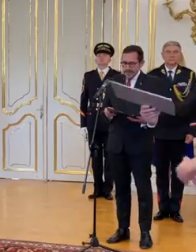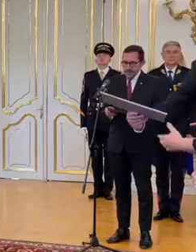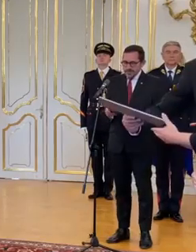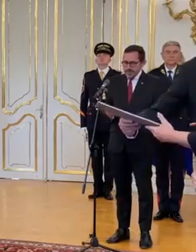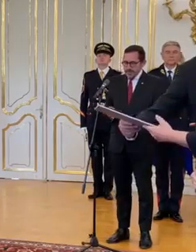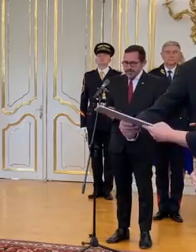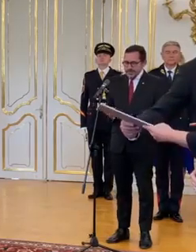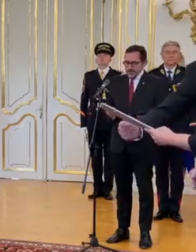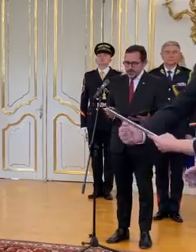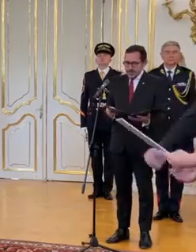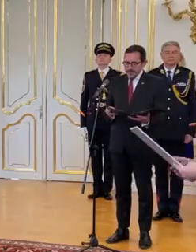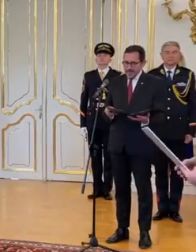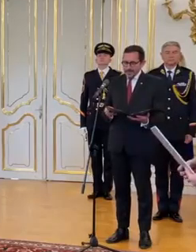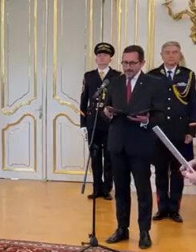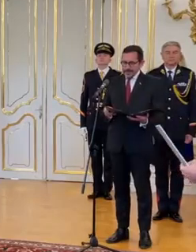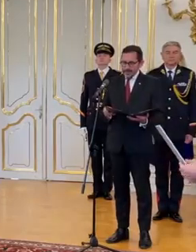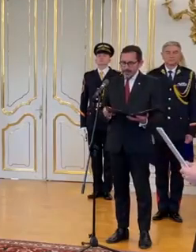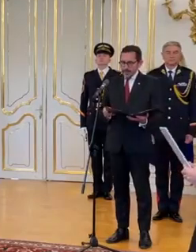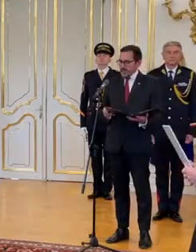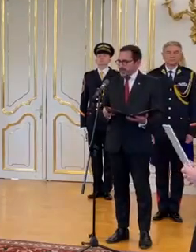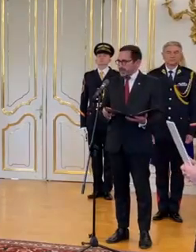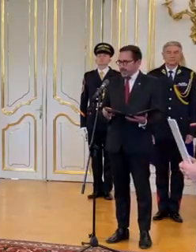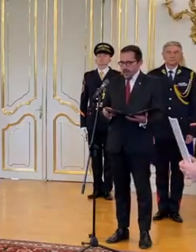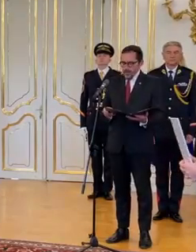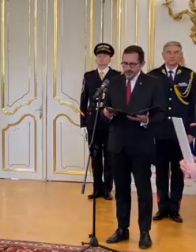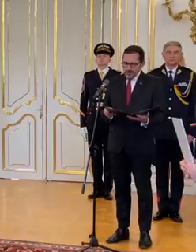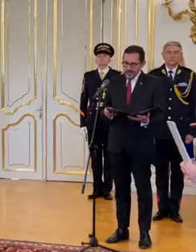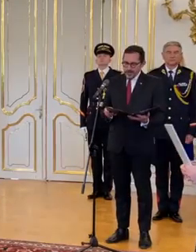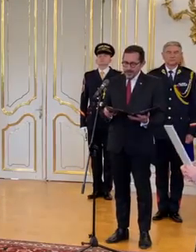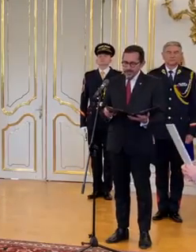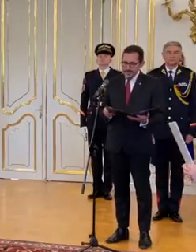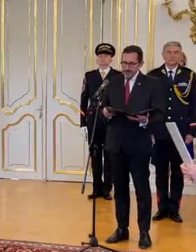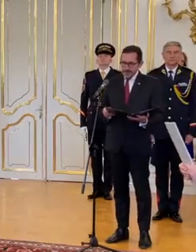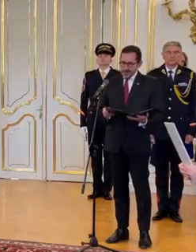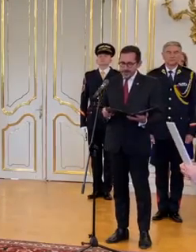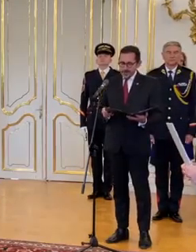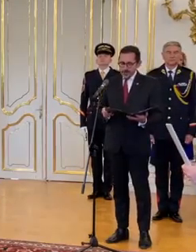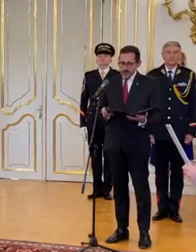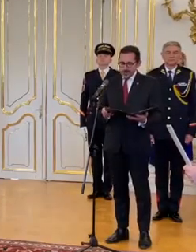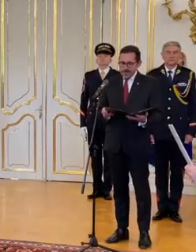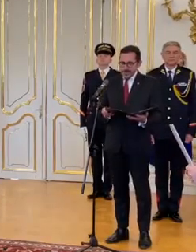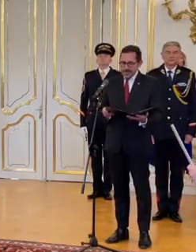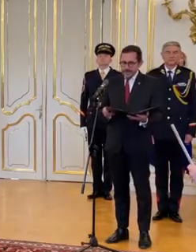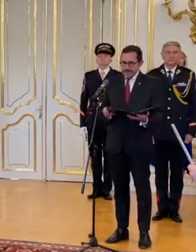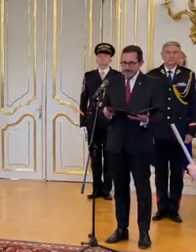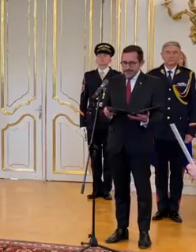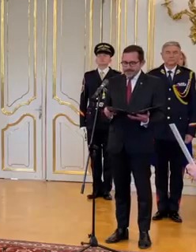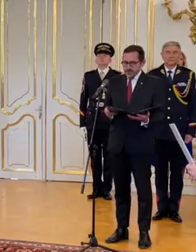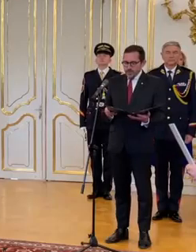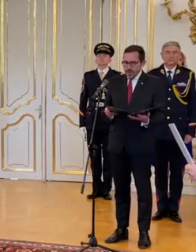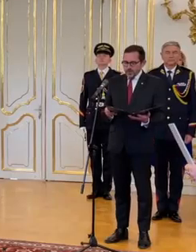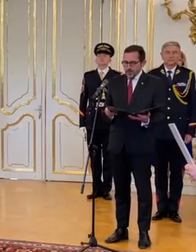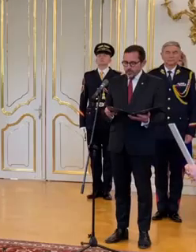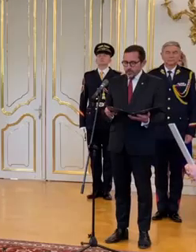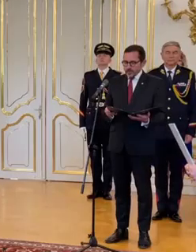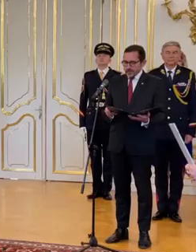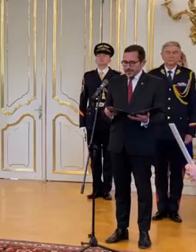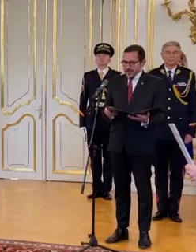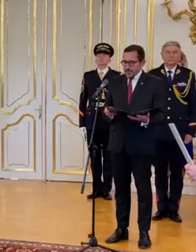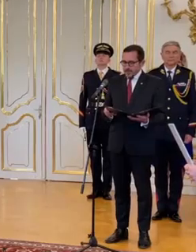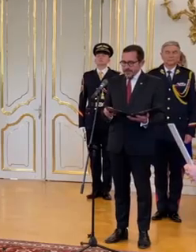ústavy prijíma demisiu člena vlády Slovenskej republiky povereného riadením Ministerstva školstva, vedy, výskumu a